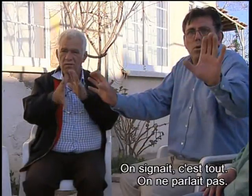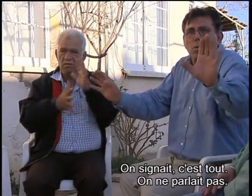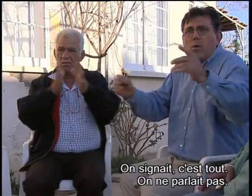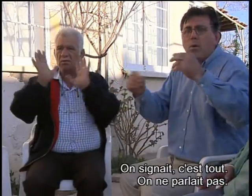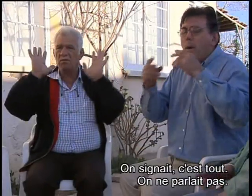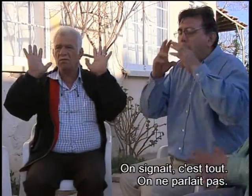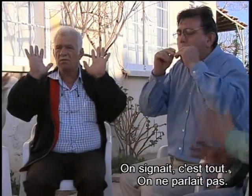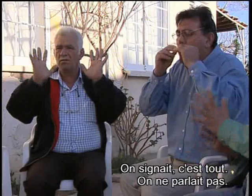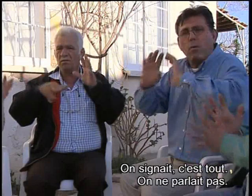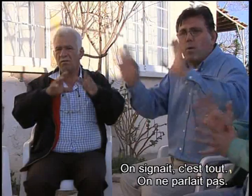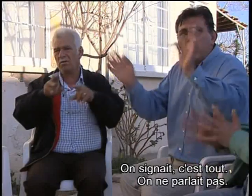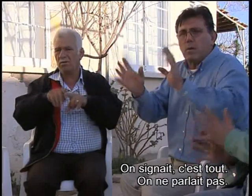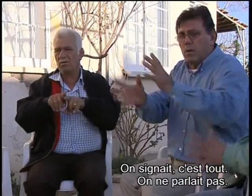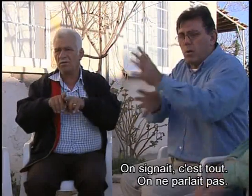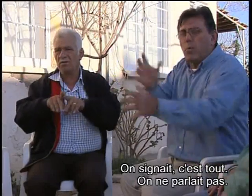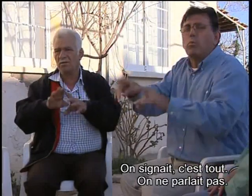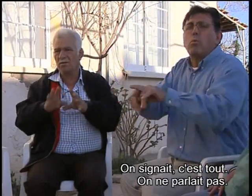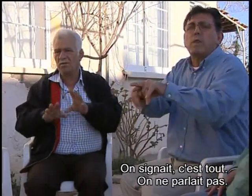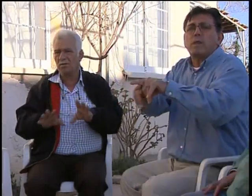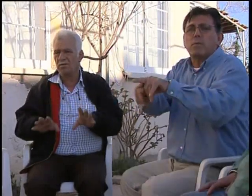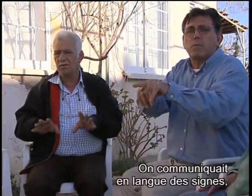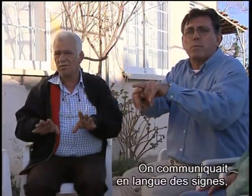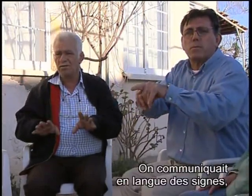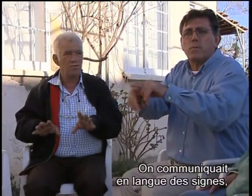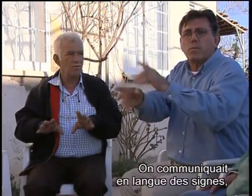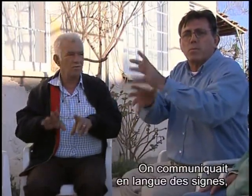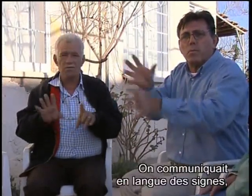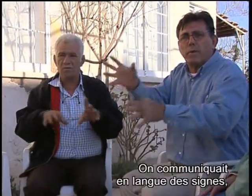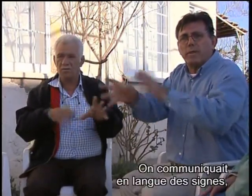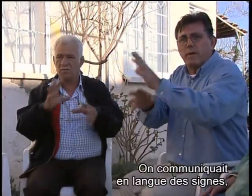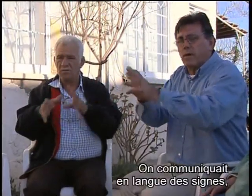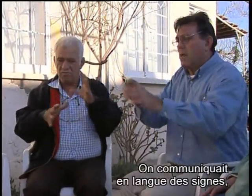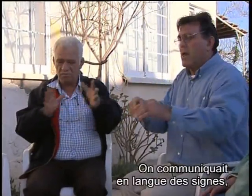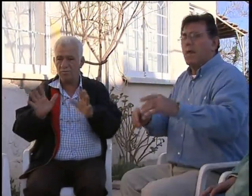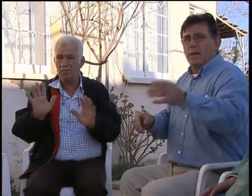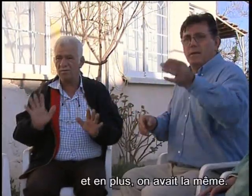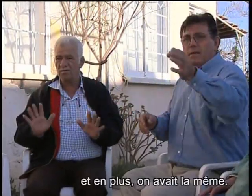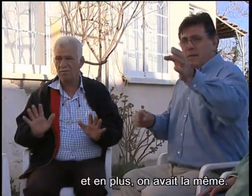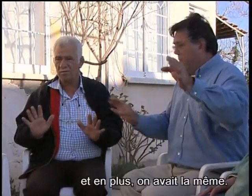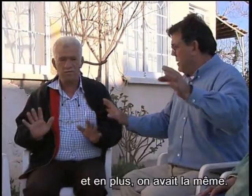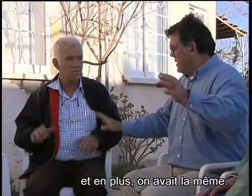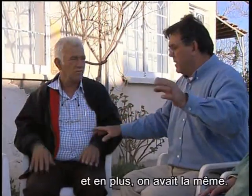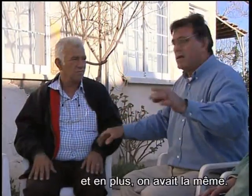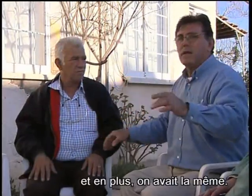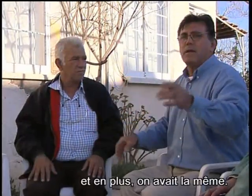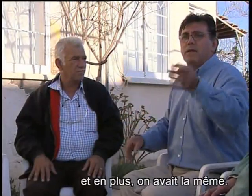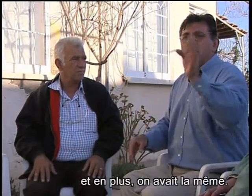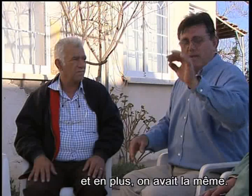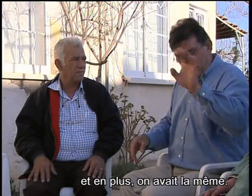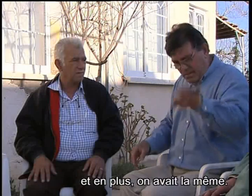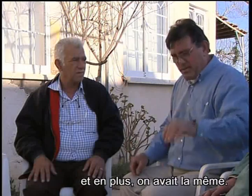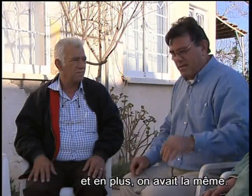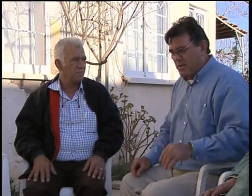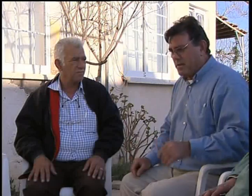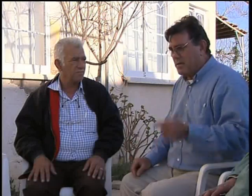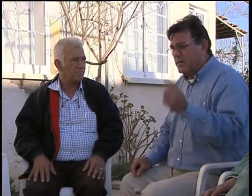On signait, c'est tout. On ne parlait pas. On communiquait en langue des signes. Et en plus, on avait la même.